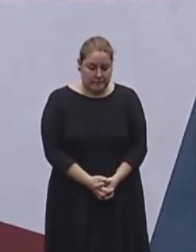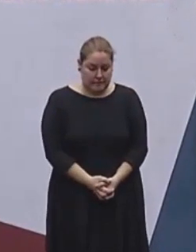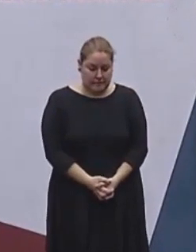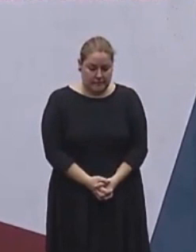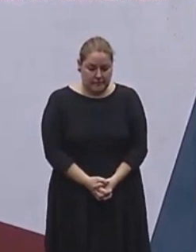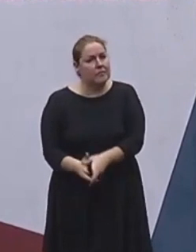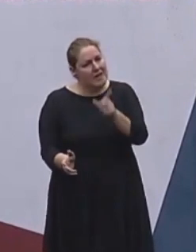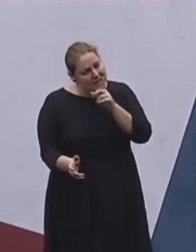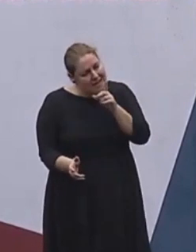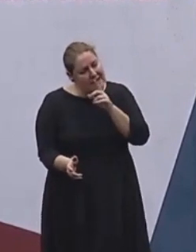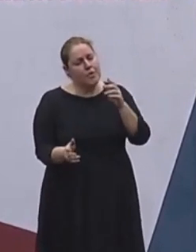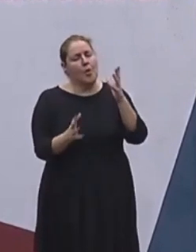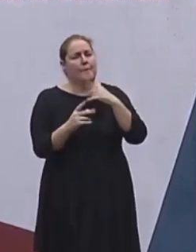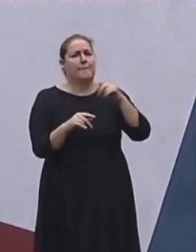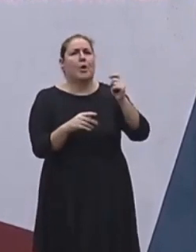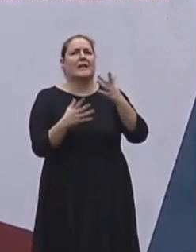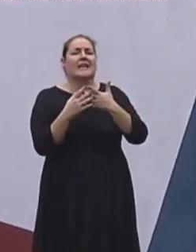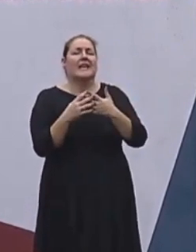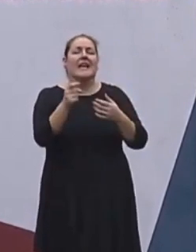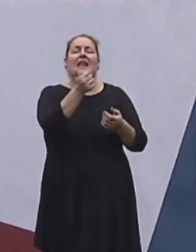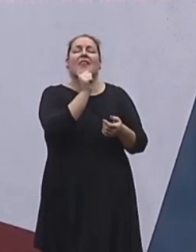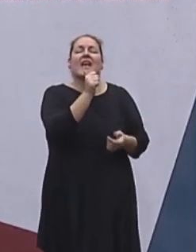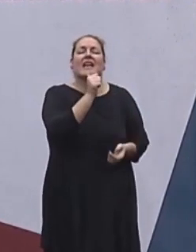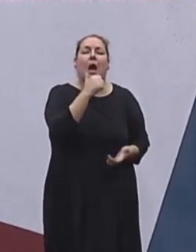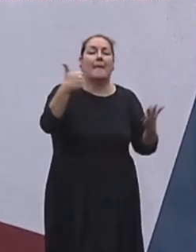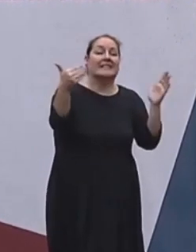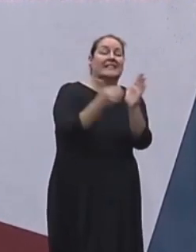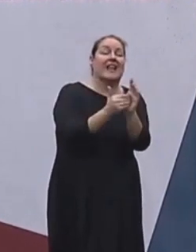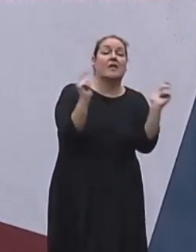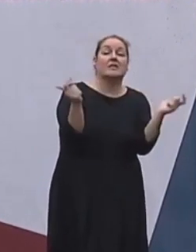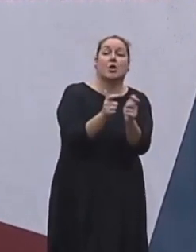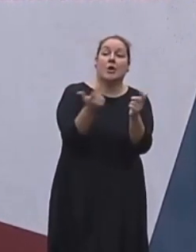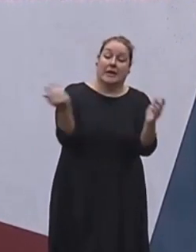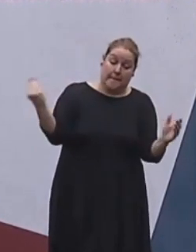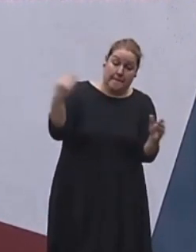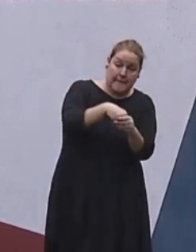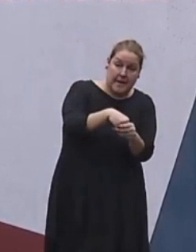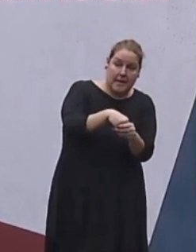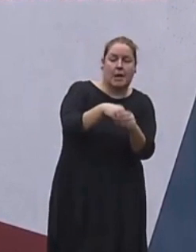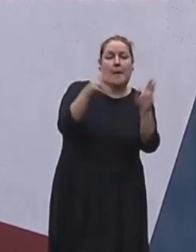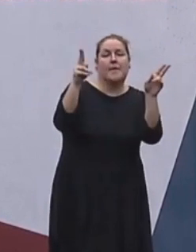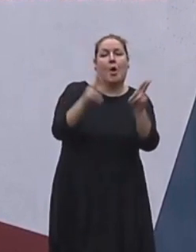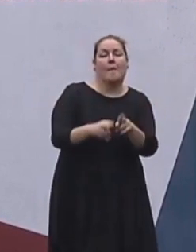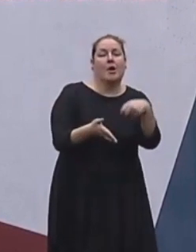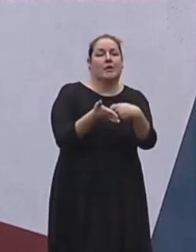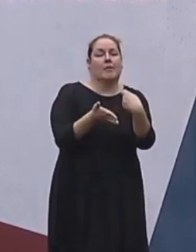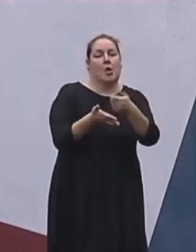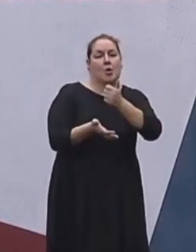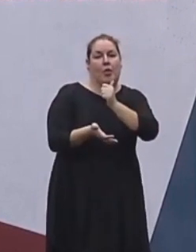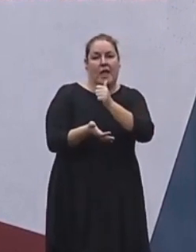και η τιμολογιακή πολιτική της ΔΕΙΑΠ, όπου 6.000 οικογένειες εντάχθηκαν στο μειωμένο